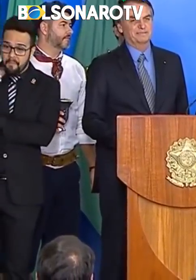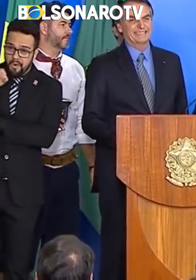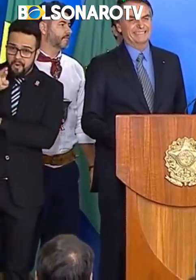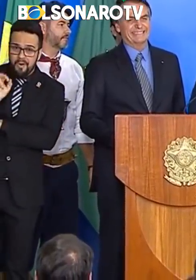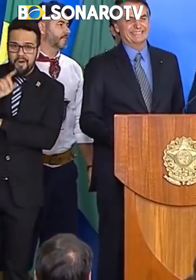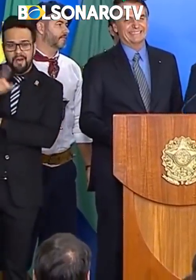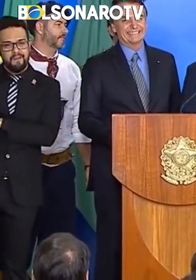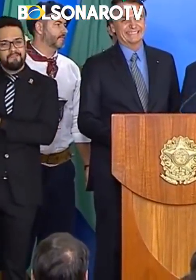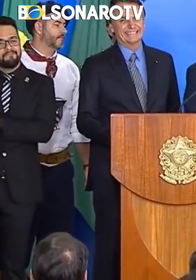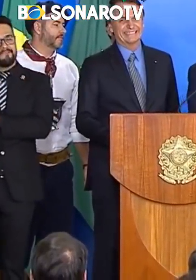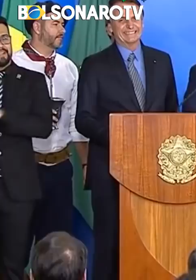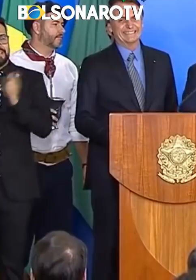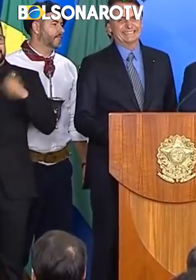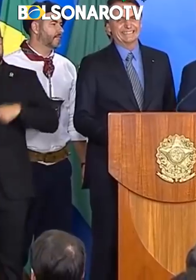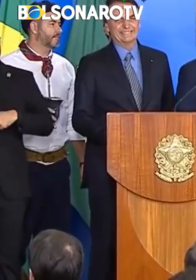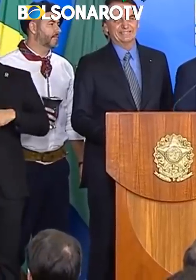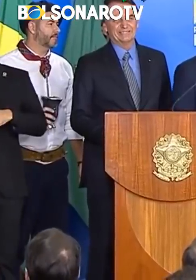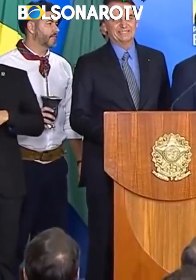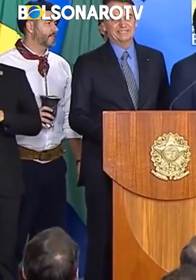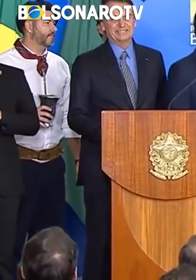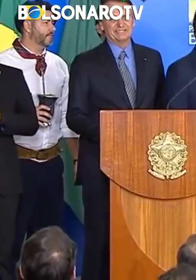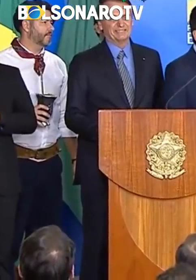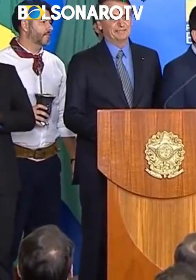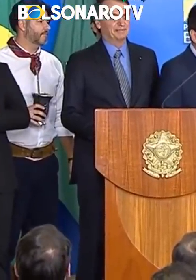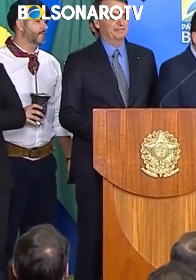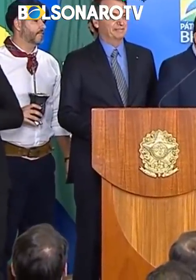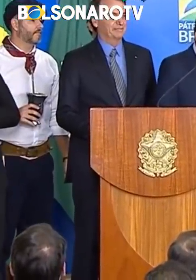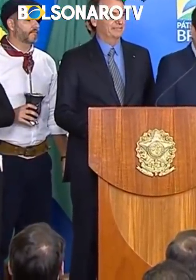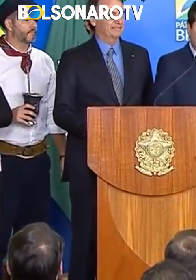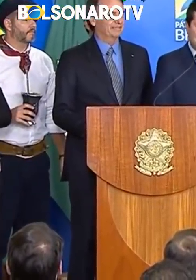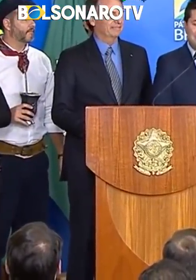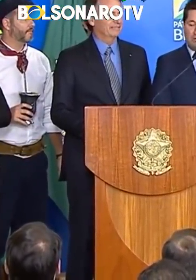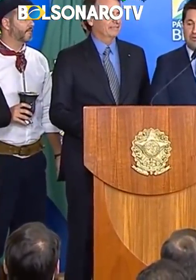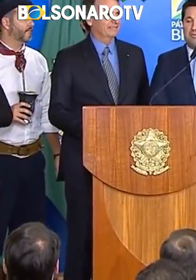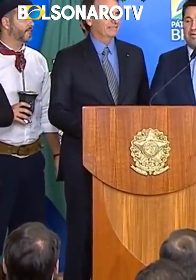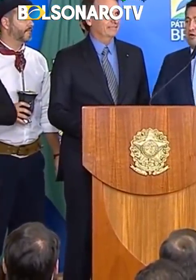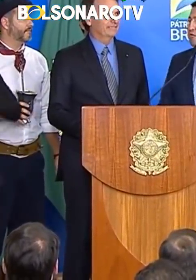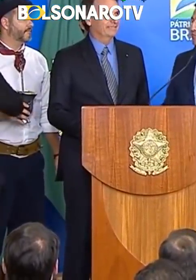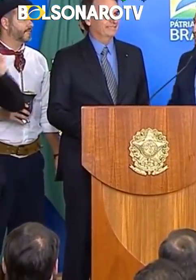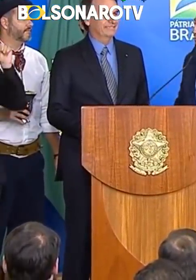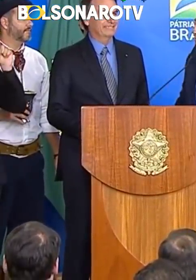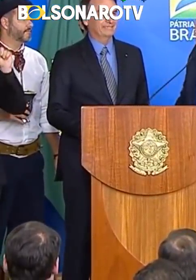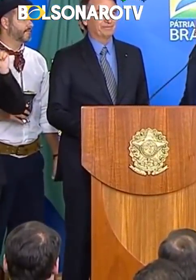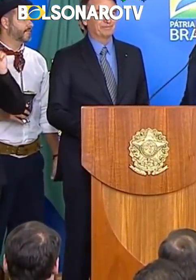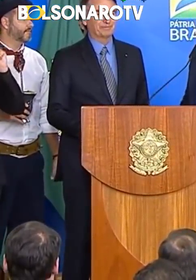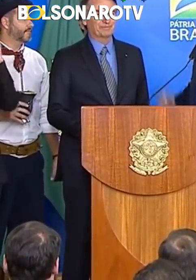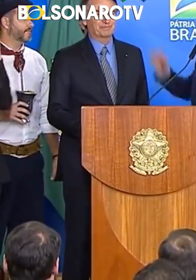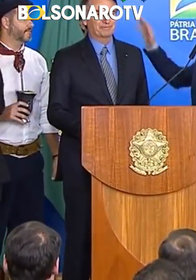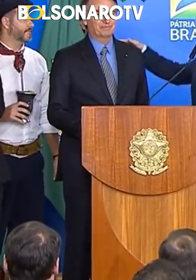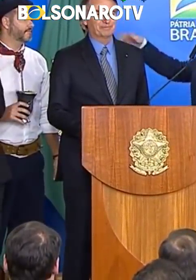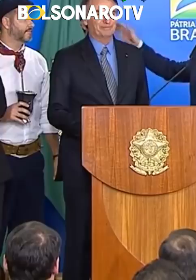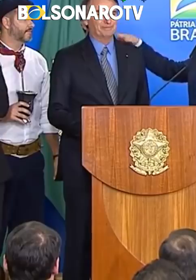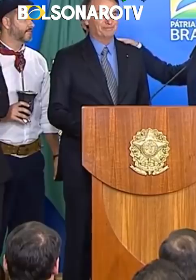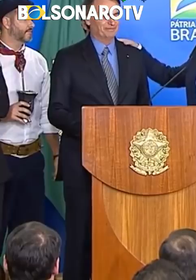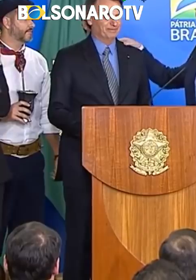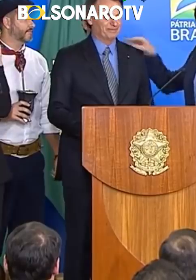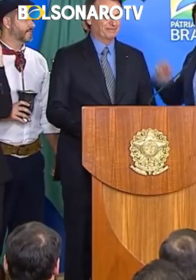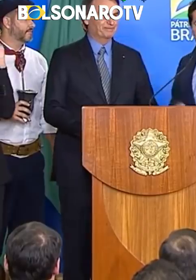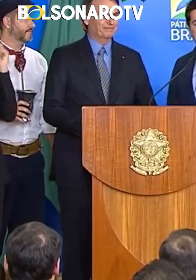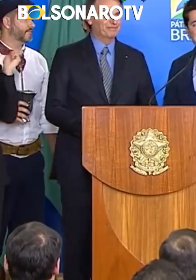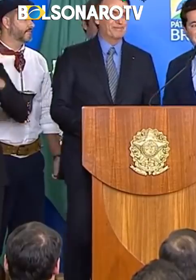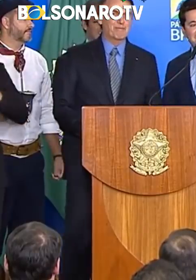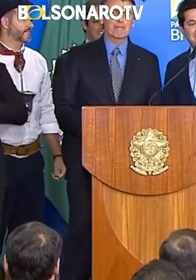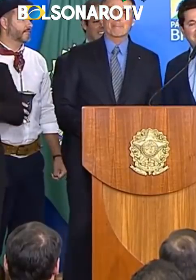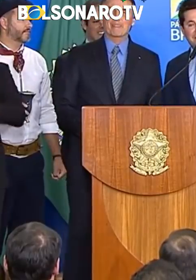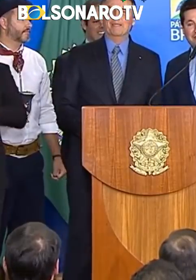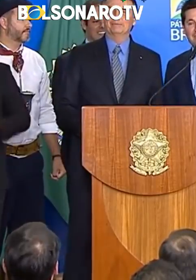entrega, o homem chega a seu próprio fim. Mas debaixo da macega se encontra o melhor do capim. E pode confiar em mim,